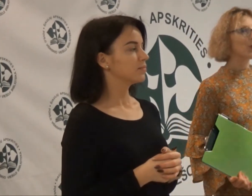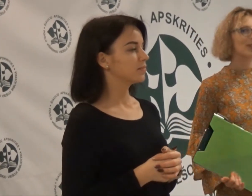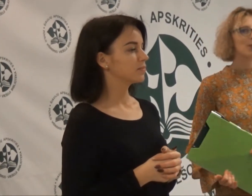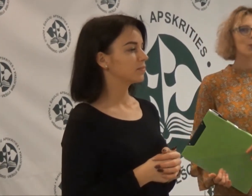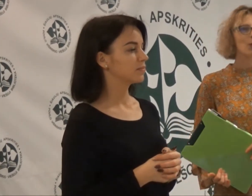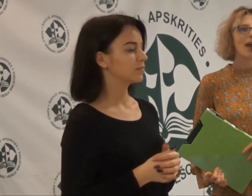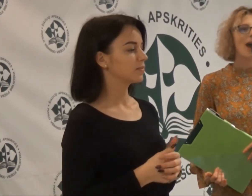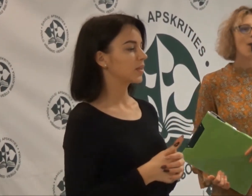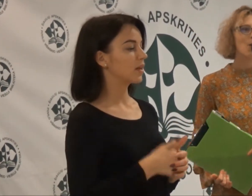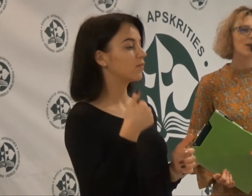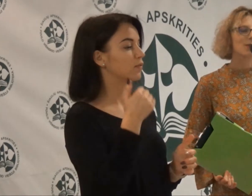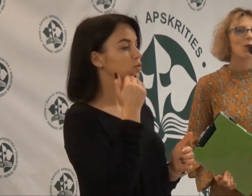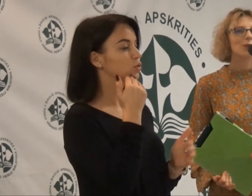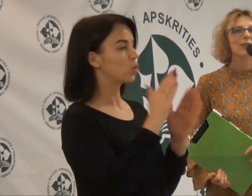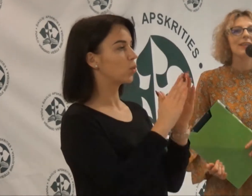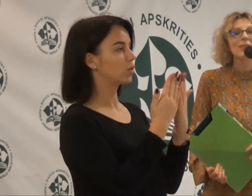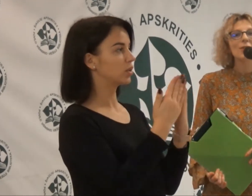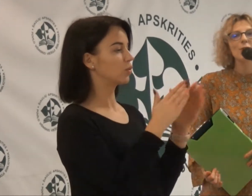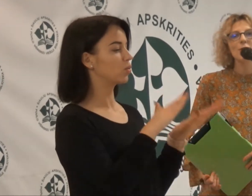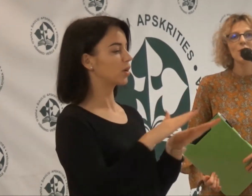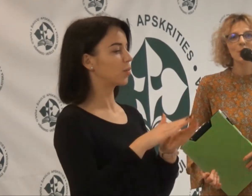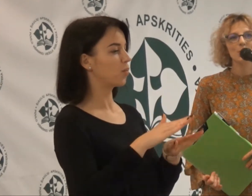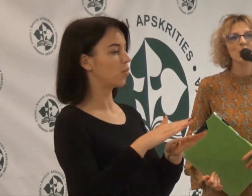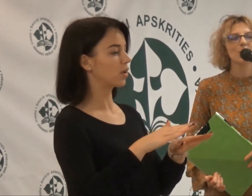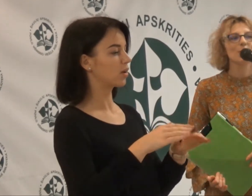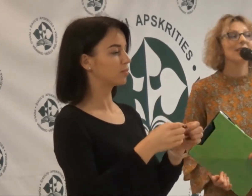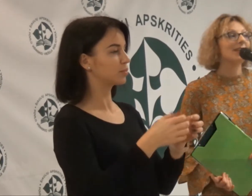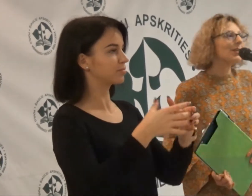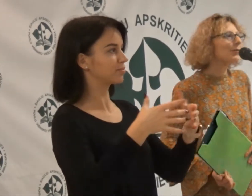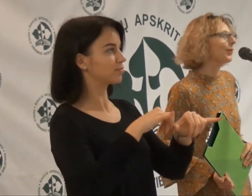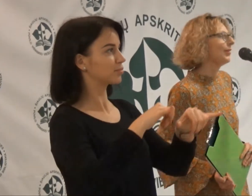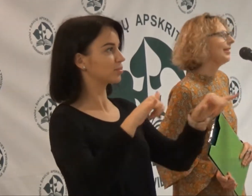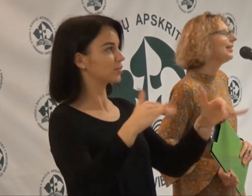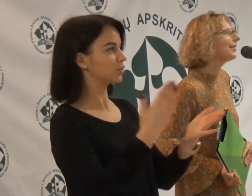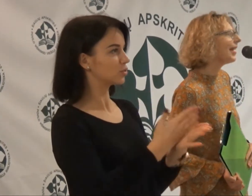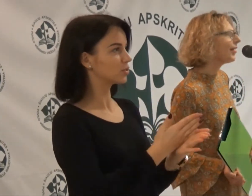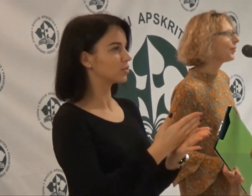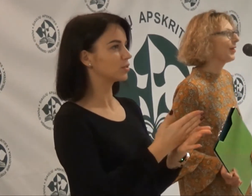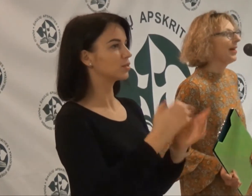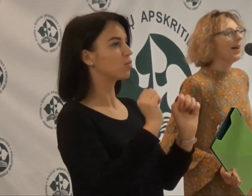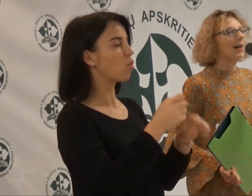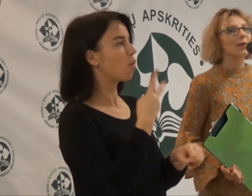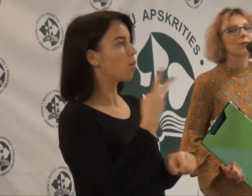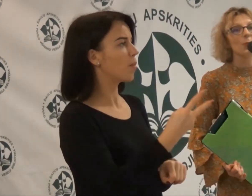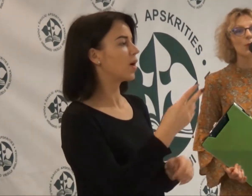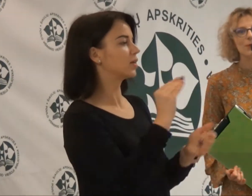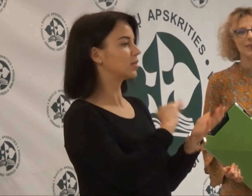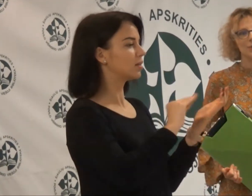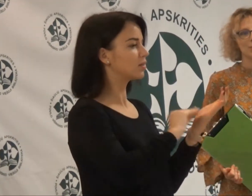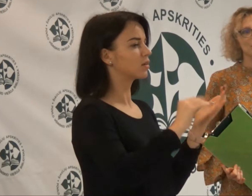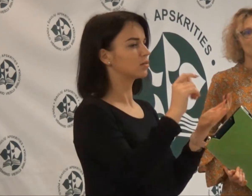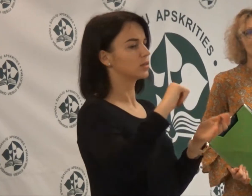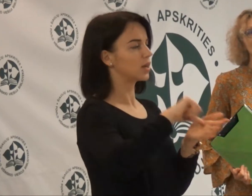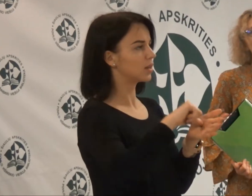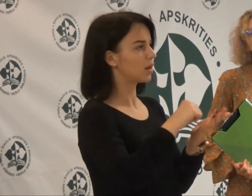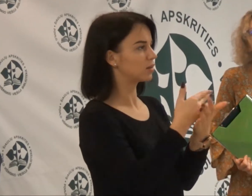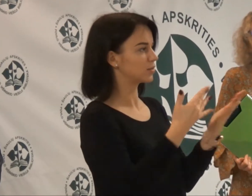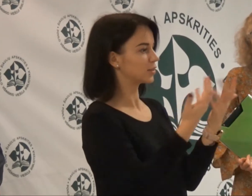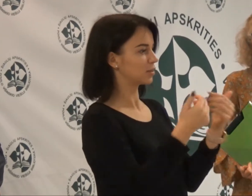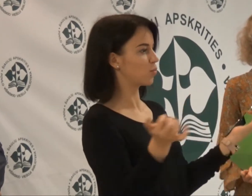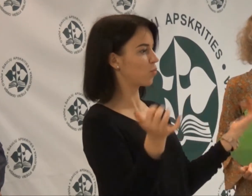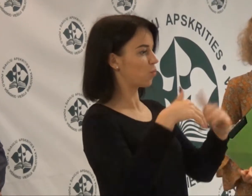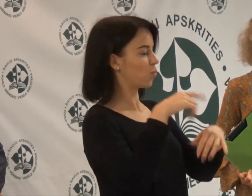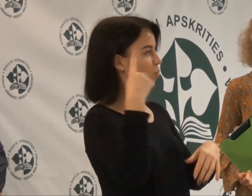Kad Šiaulių knygų mugė auga, rodo ne tik susirinkusių dalyvių, leidėjų, žmonių skaičius, bet